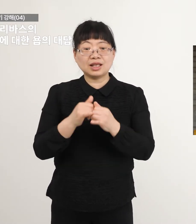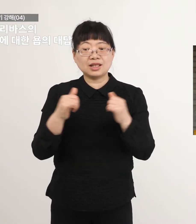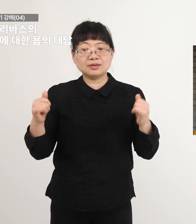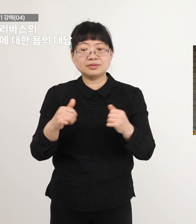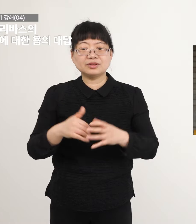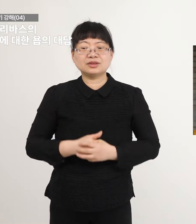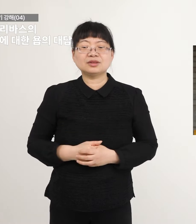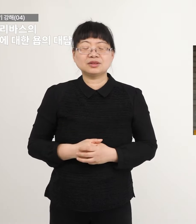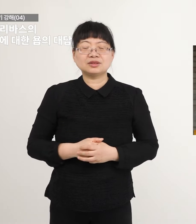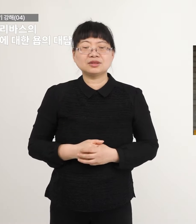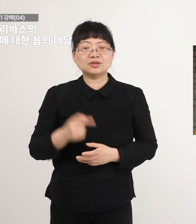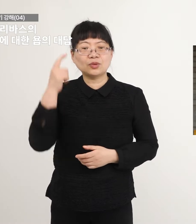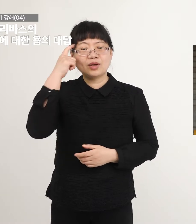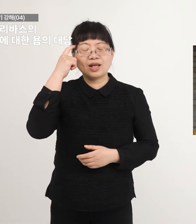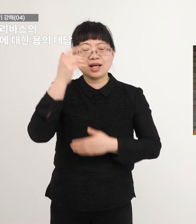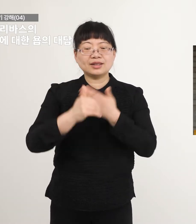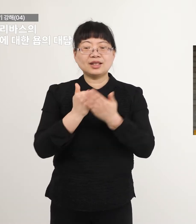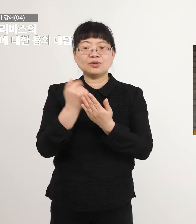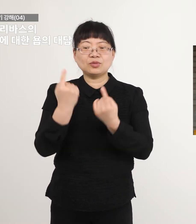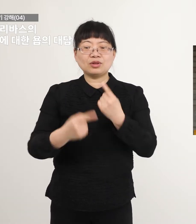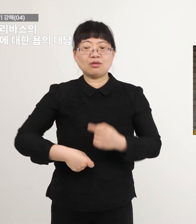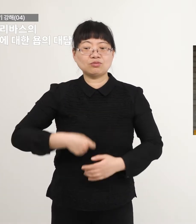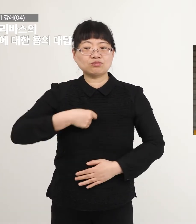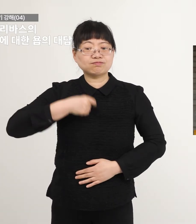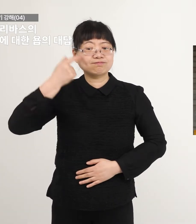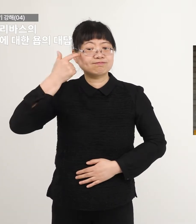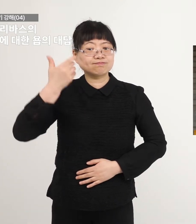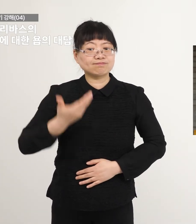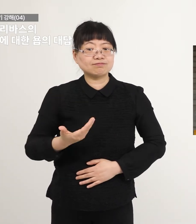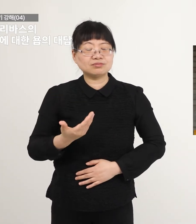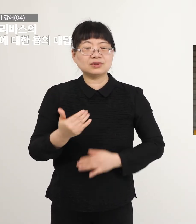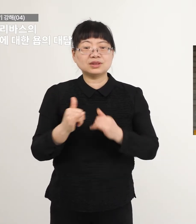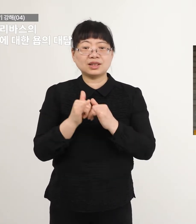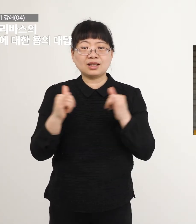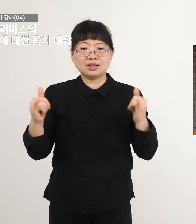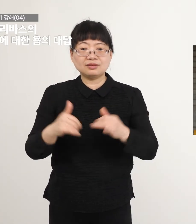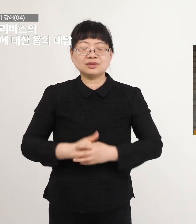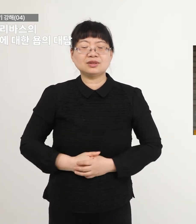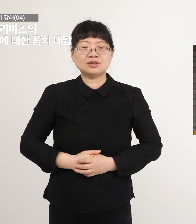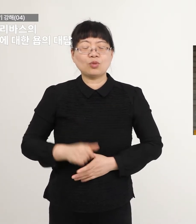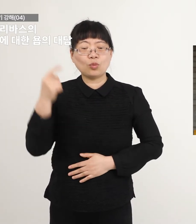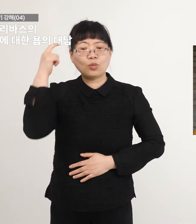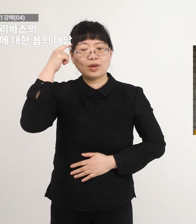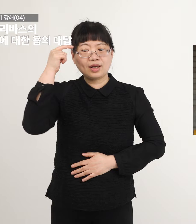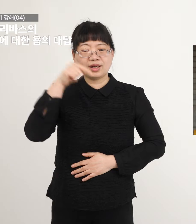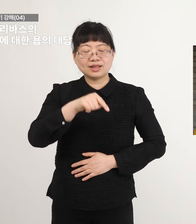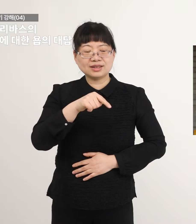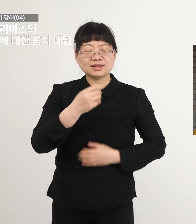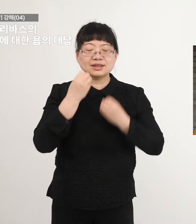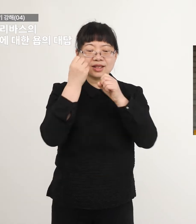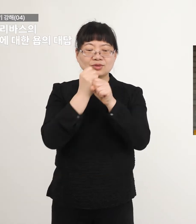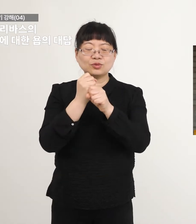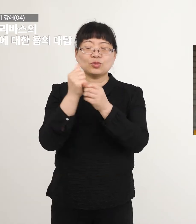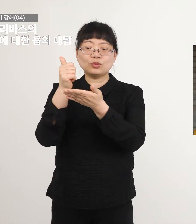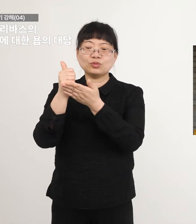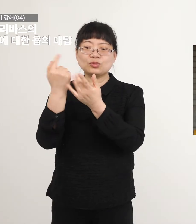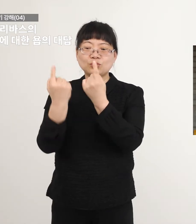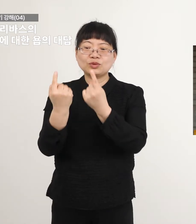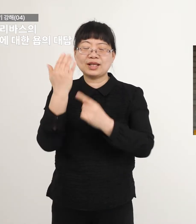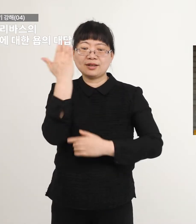사람이 어찌 하나님보다 의롭겠느냐? 사람이 어찌 그 창조하신 이보다